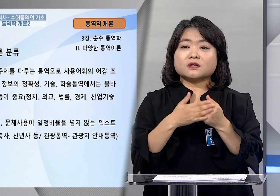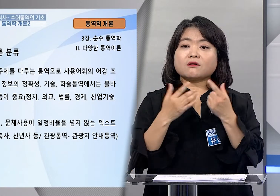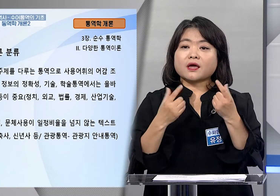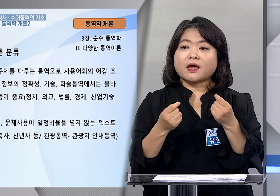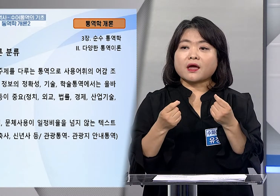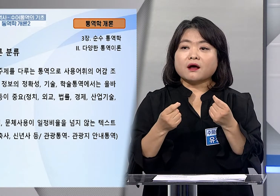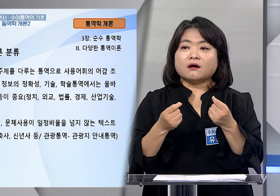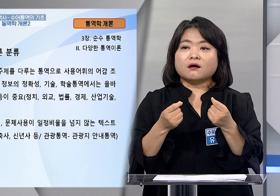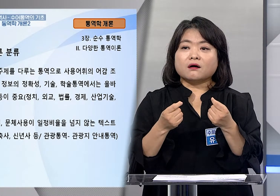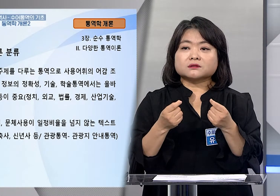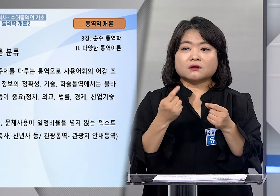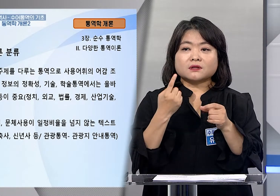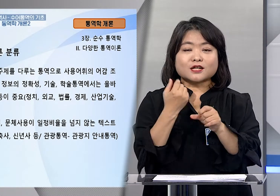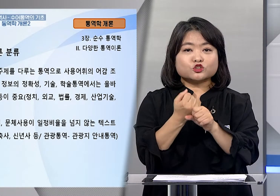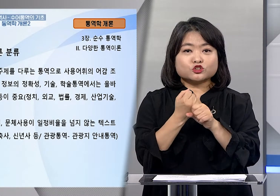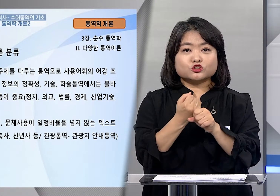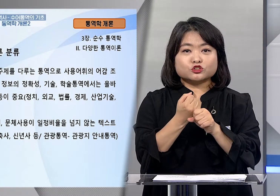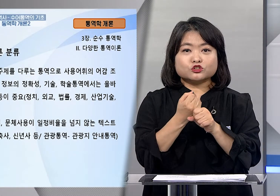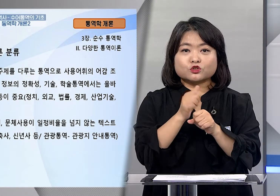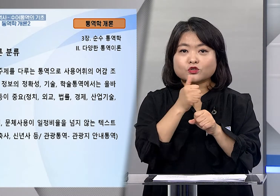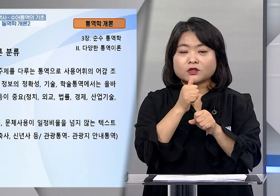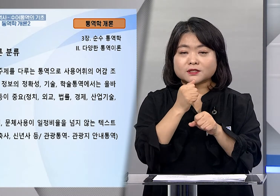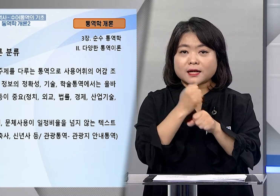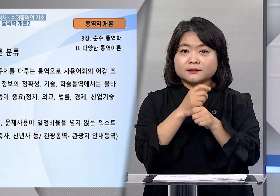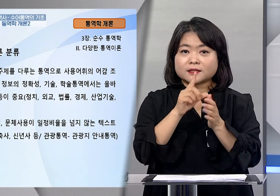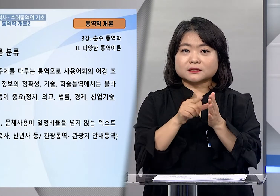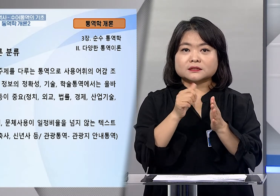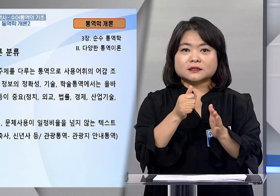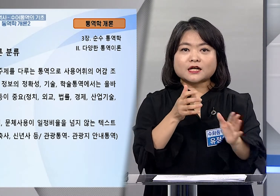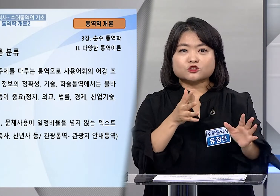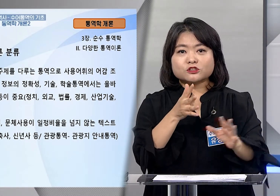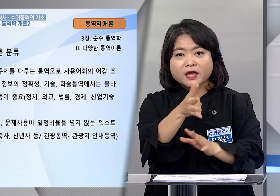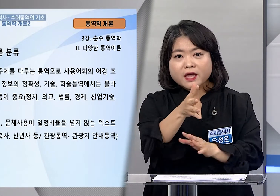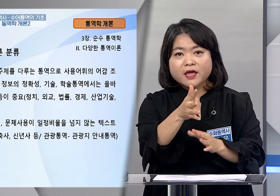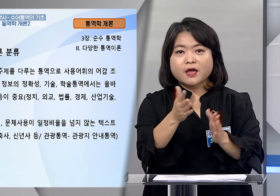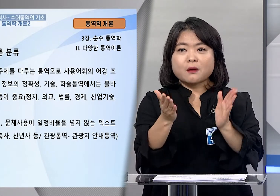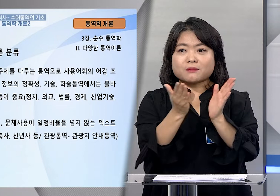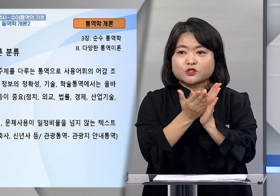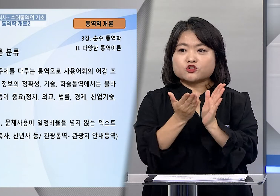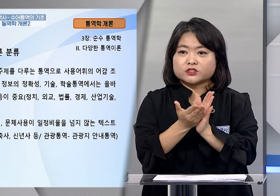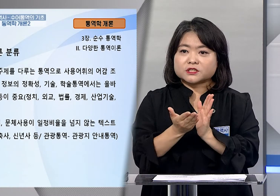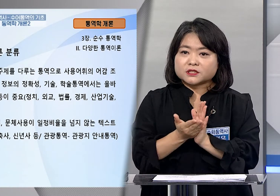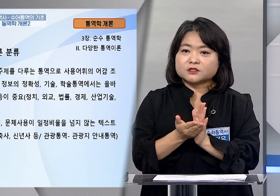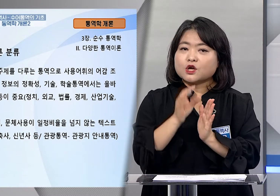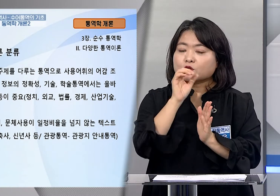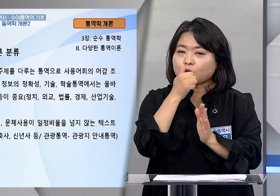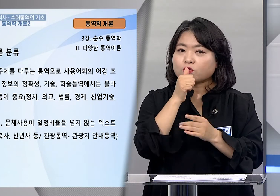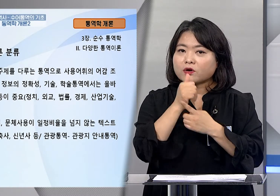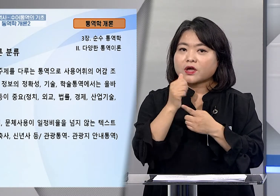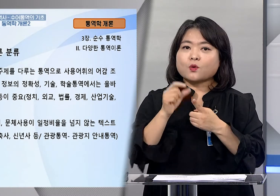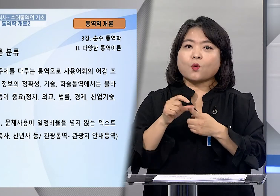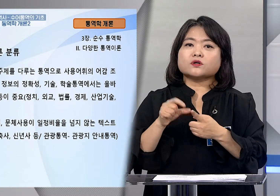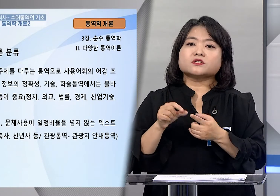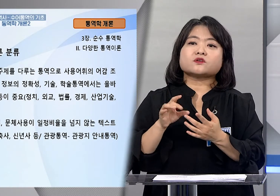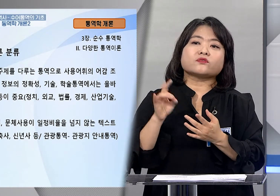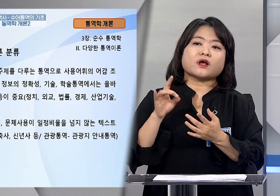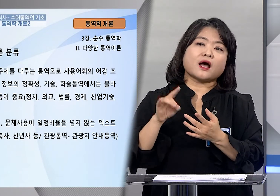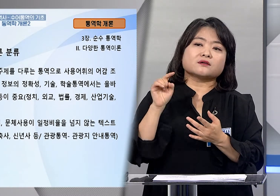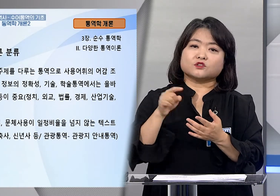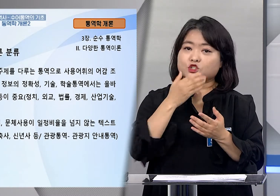이렇게 어떤 학술 통역을 할 때는 그 학술계에 맞춰진 통역의 용어를 선택하는 것이